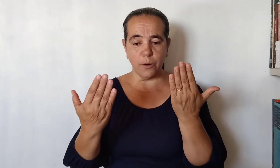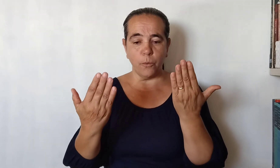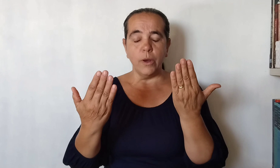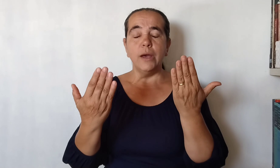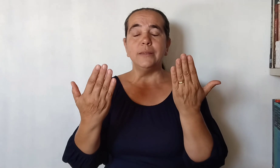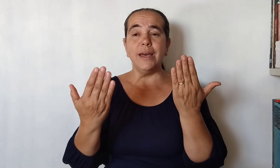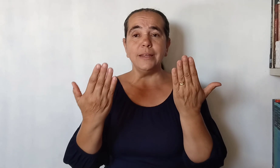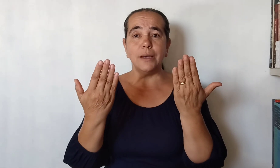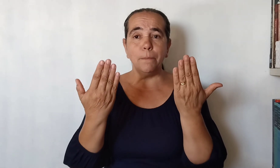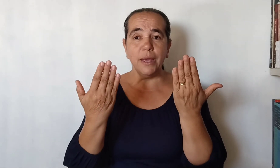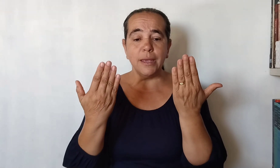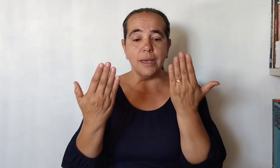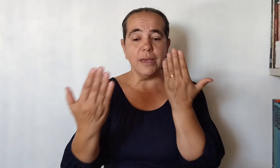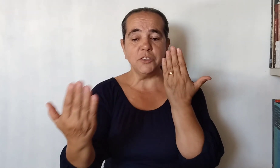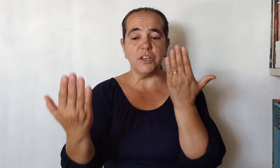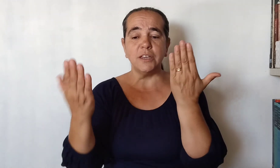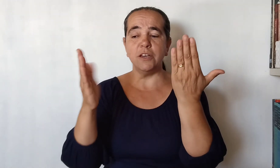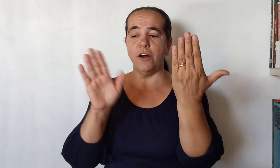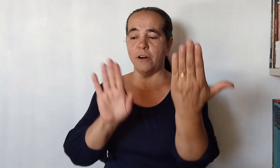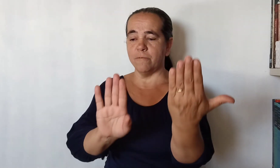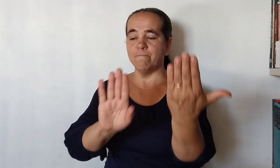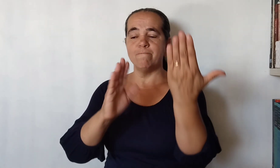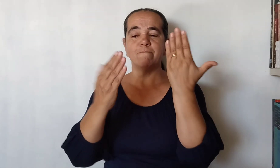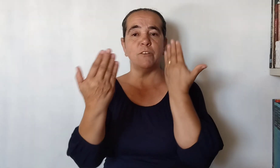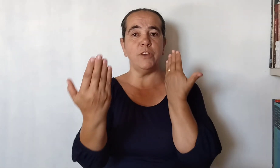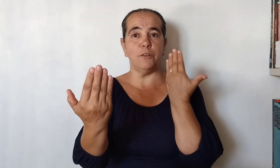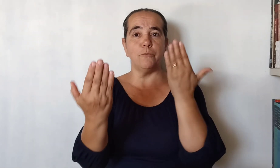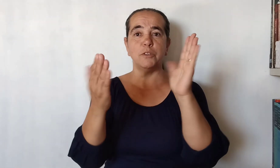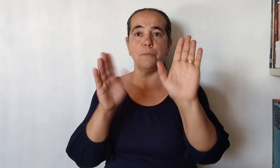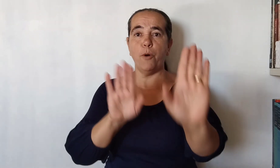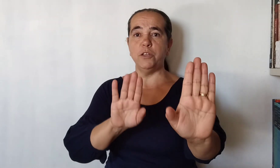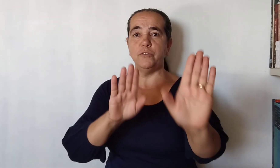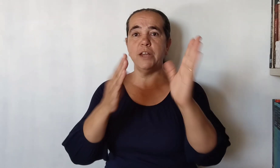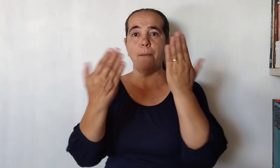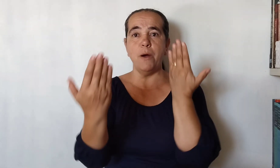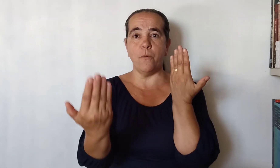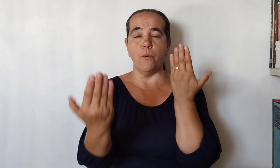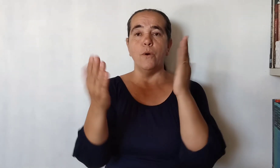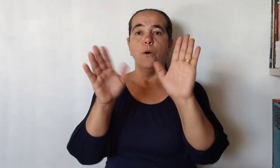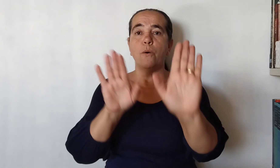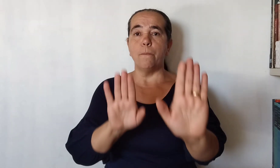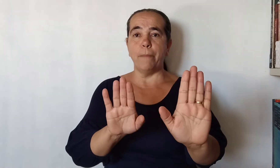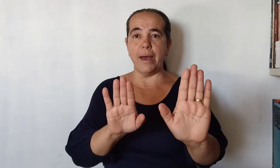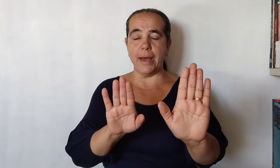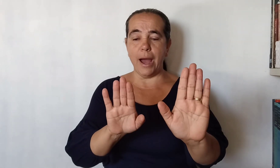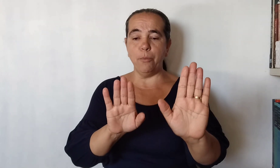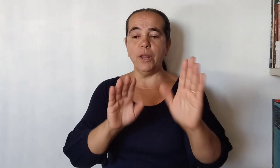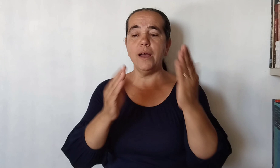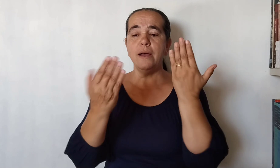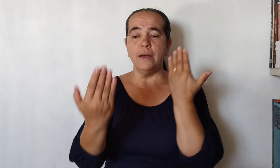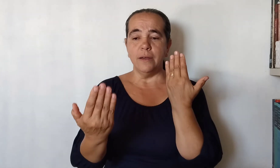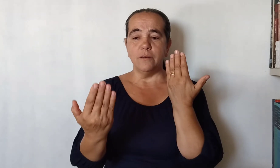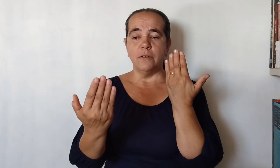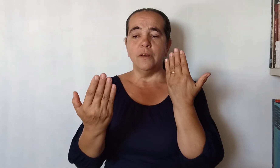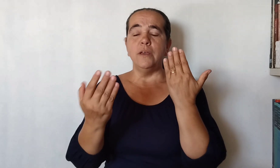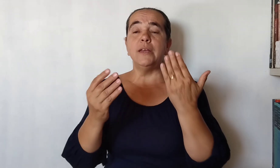comparação. Tem também este aqui, ó. Tá vendo? Você pode virar a mão. Parábola. E